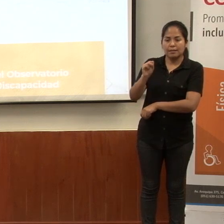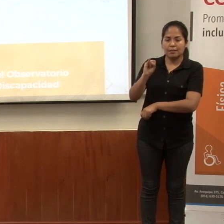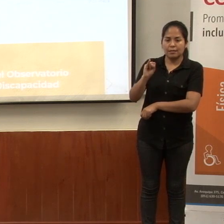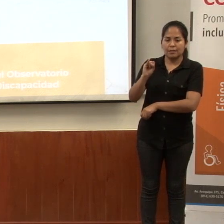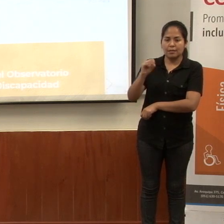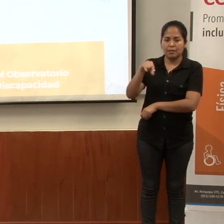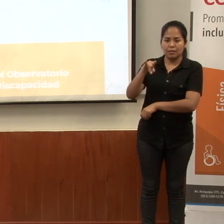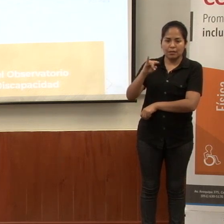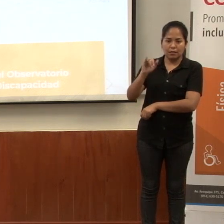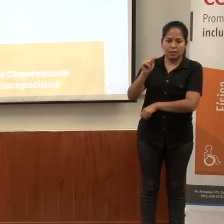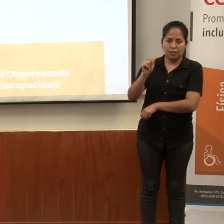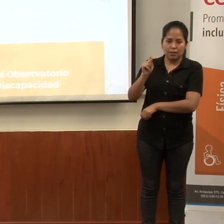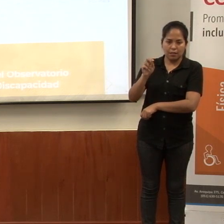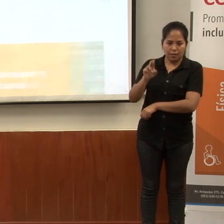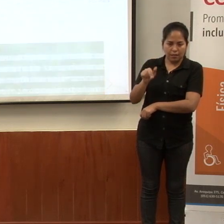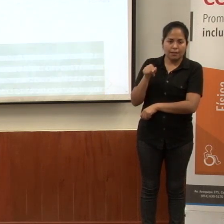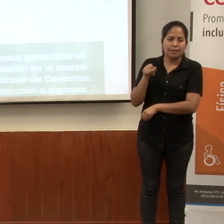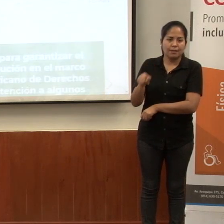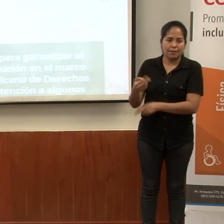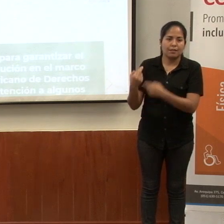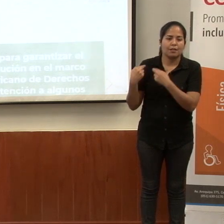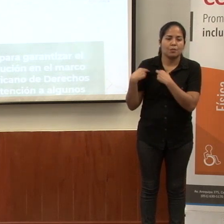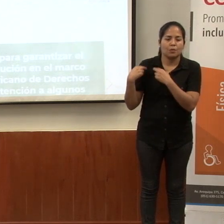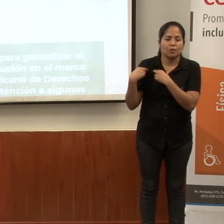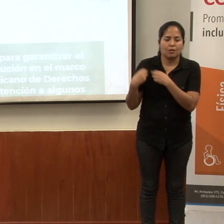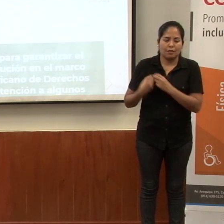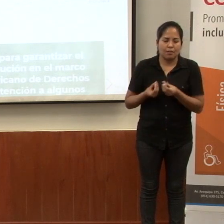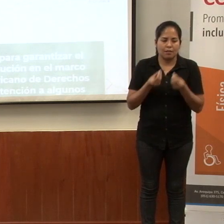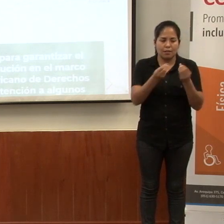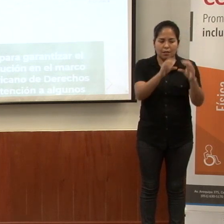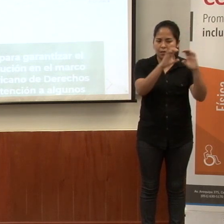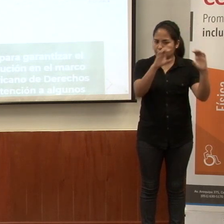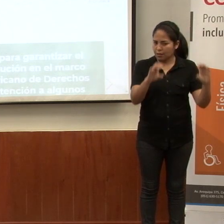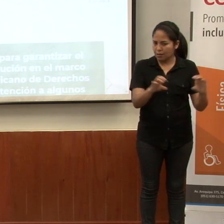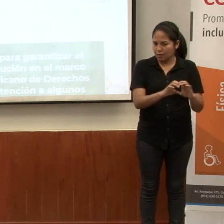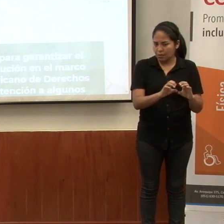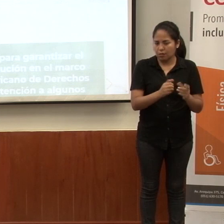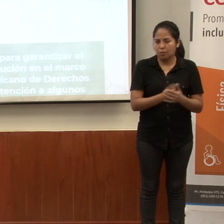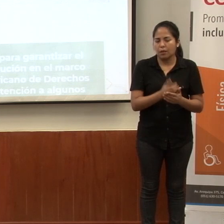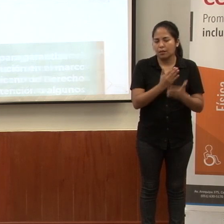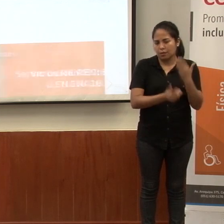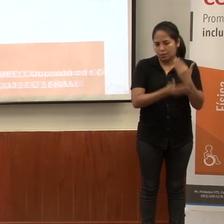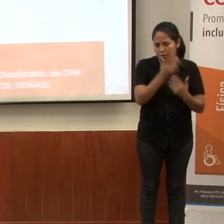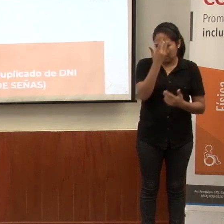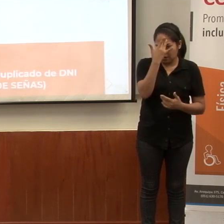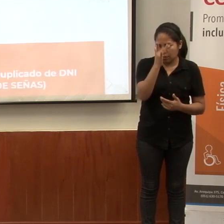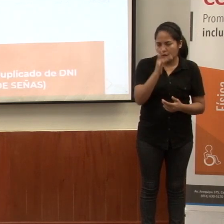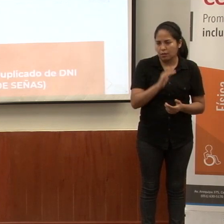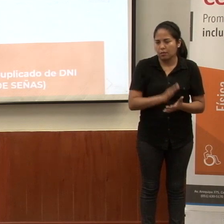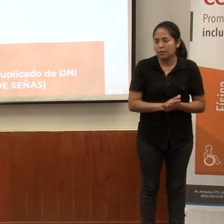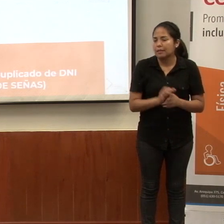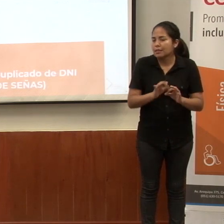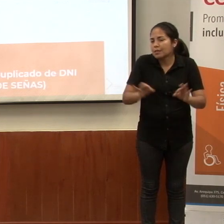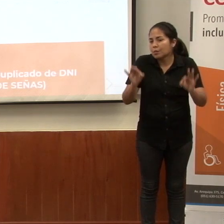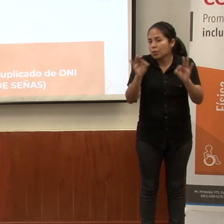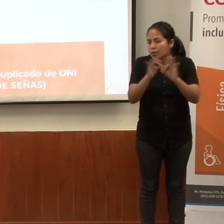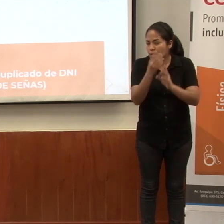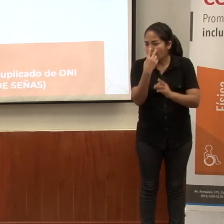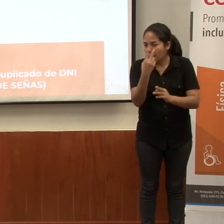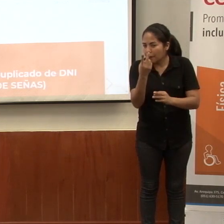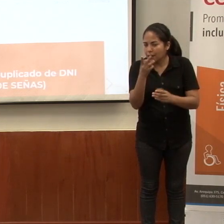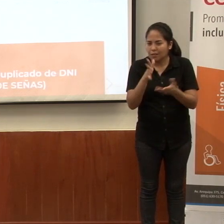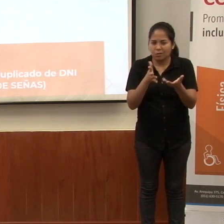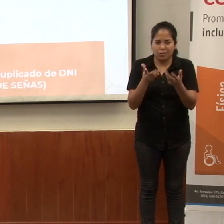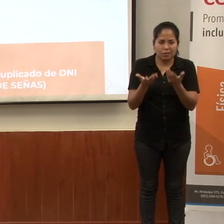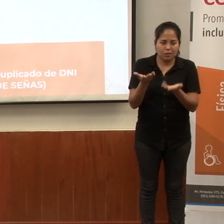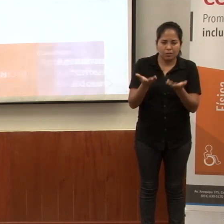ahí va el camino y bueno, creo que poco a poco y con la participación de todos hay que también denunciar los casos que encontremos que